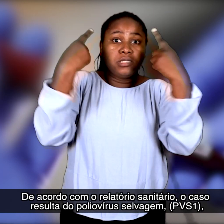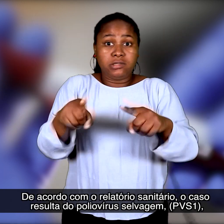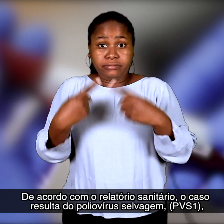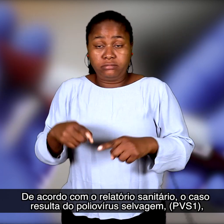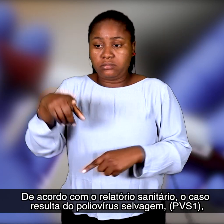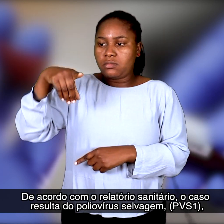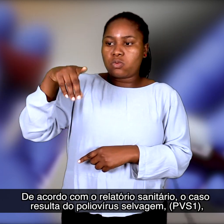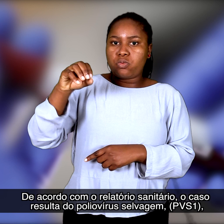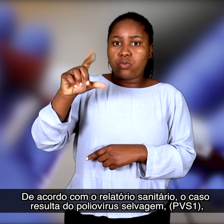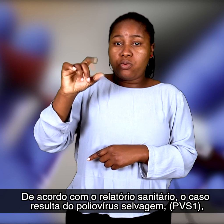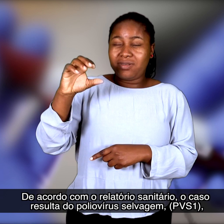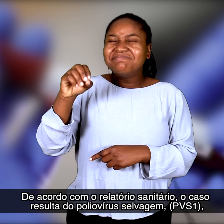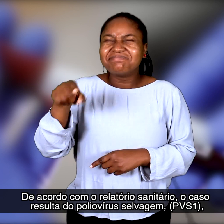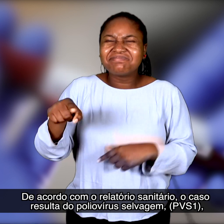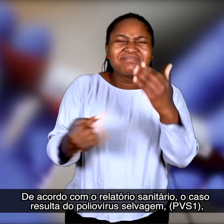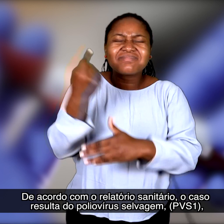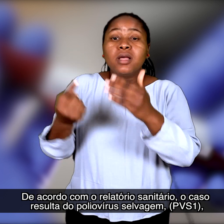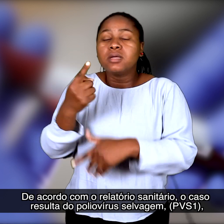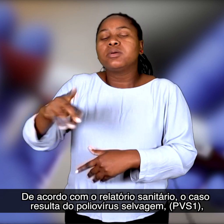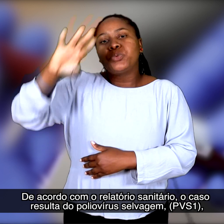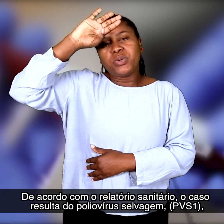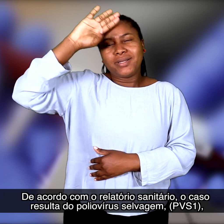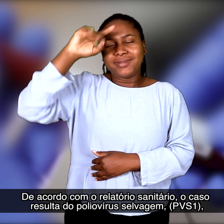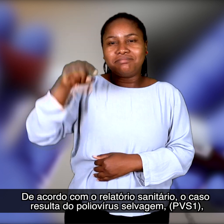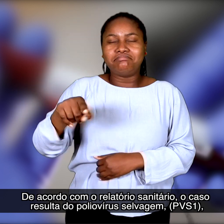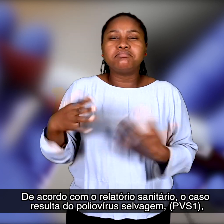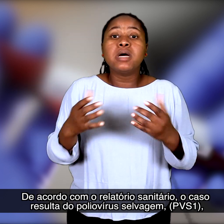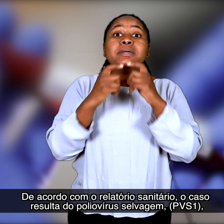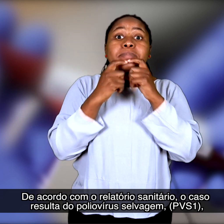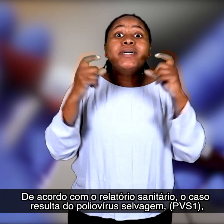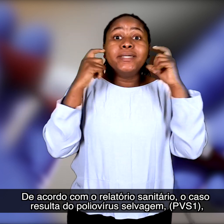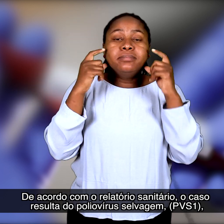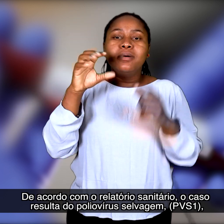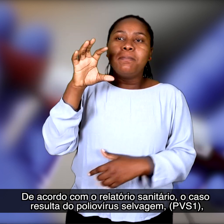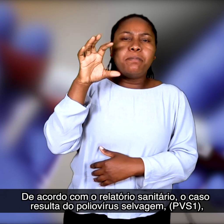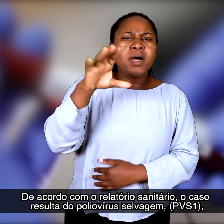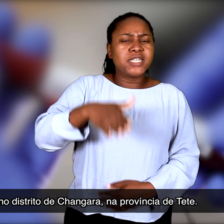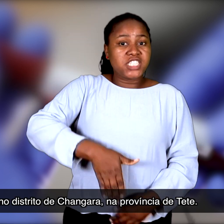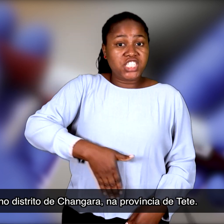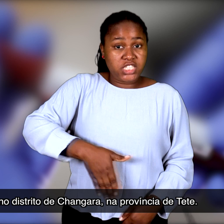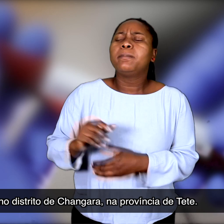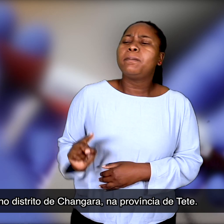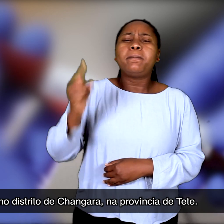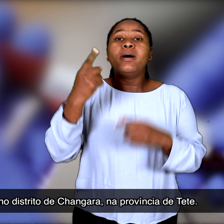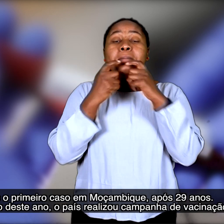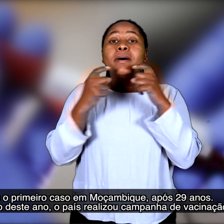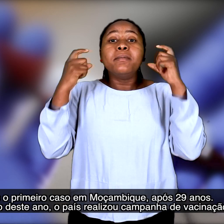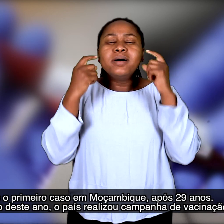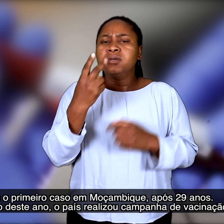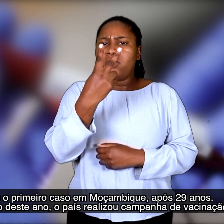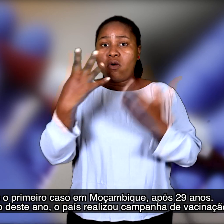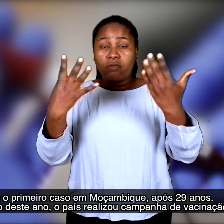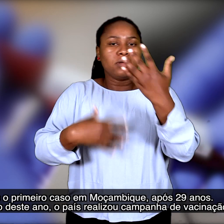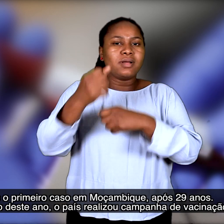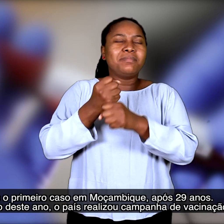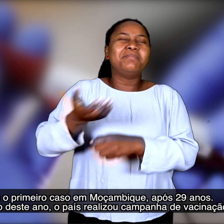De acordo com o relatório sanitário, o caso resulta do poliovírus selvagem no distrito de Xangara, na província de Itete. Este